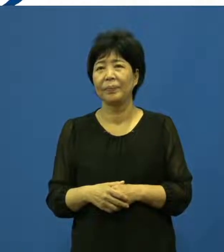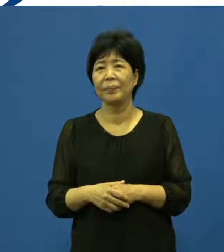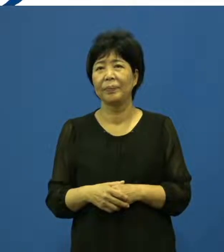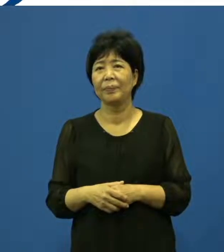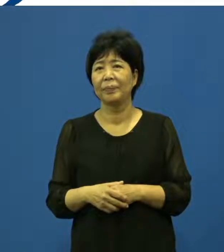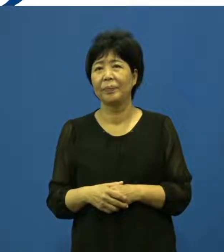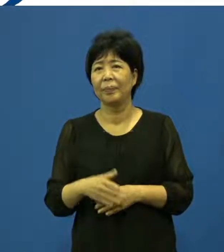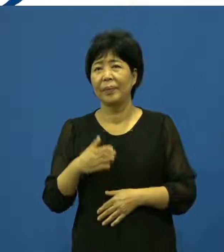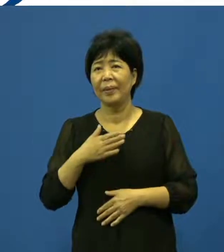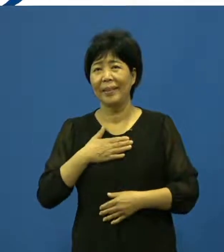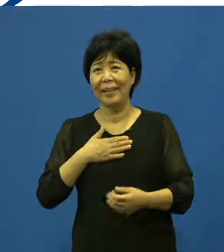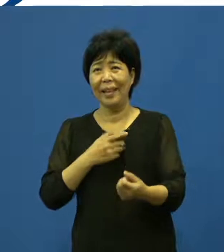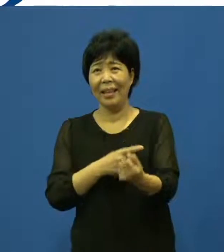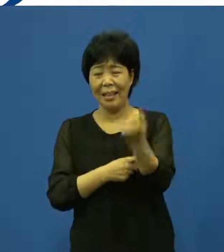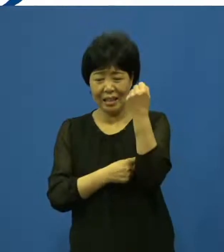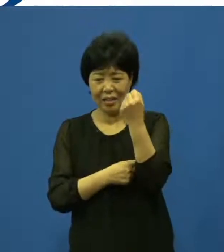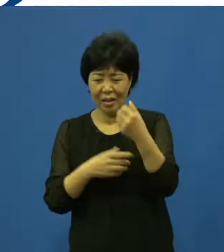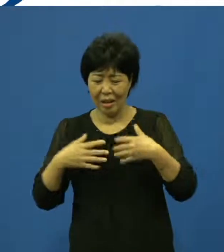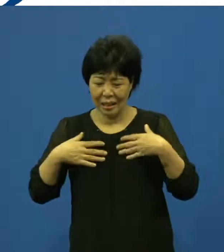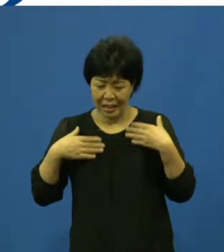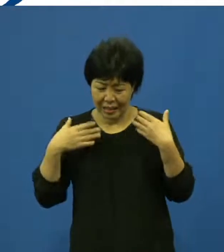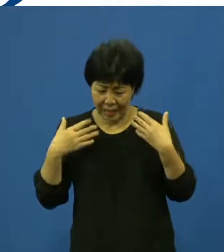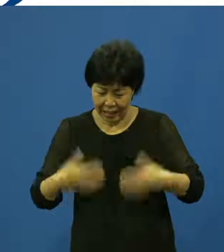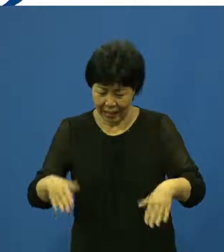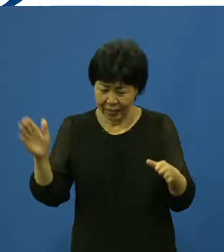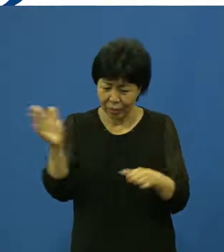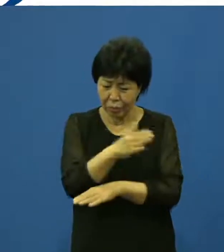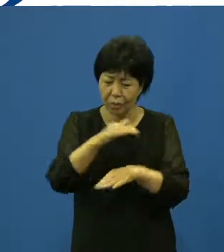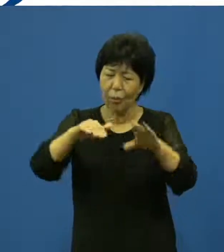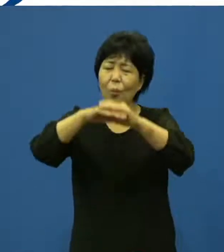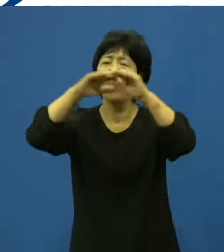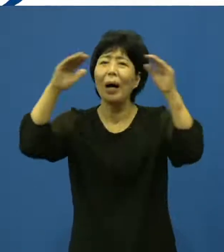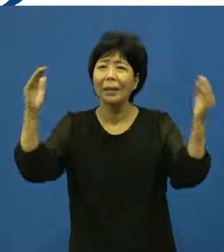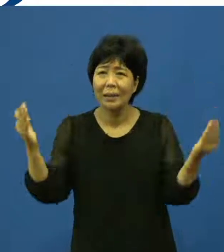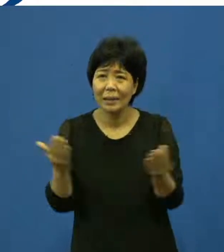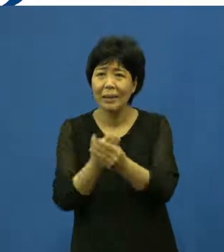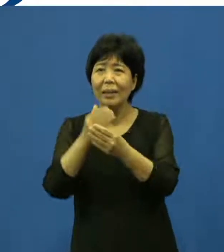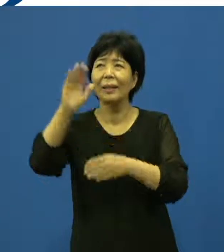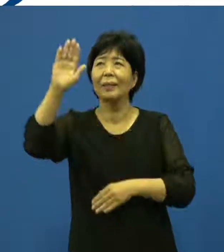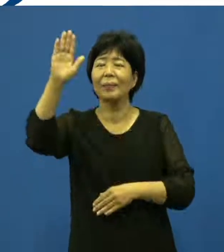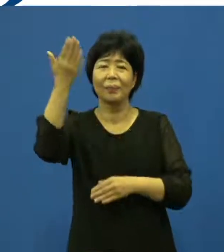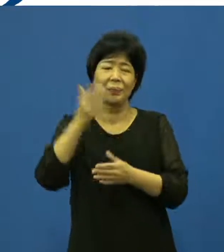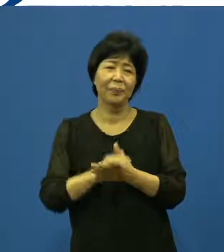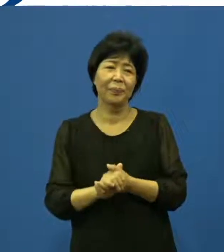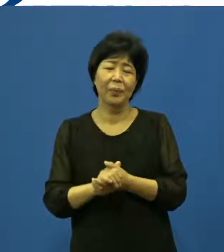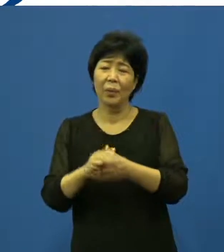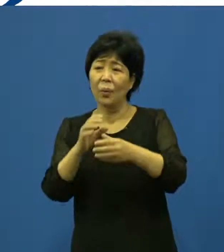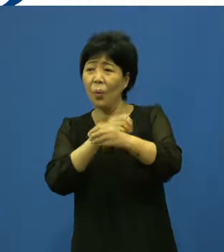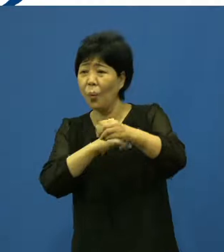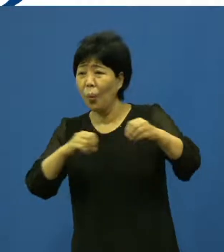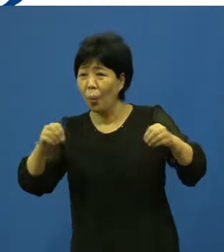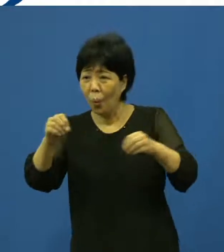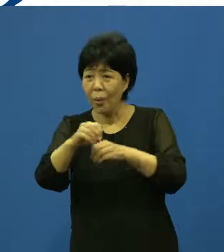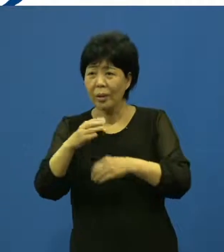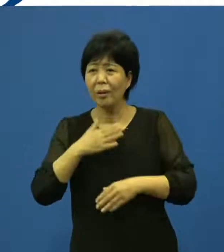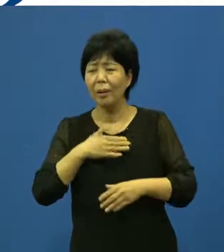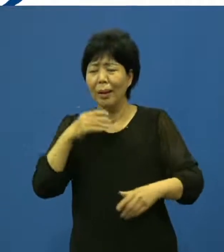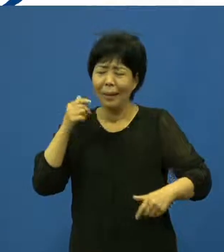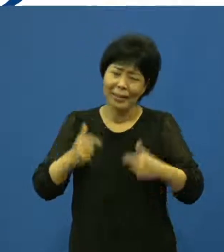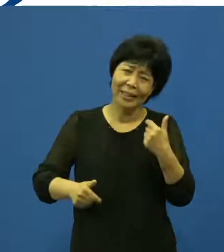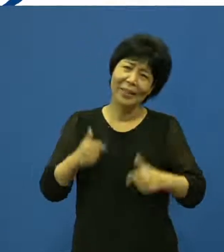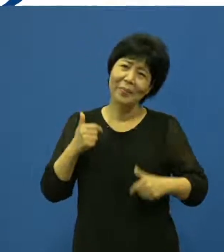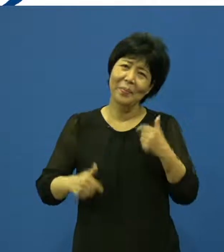이는 내 능력이 약한 데서 온전하여 짐이라 하신지라. 그러므로 도리어 크게